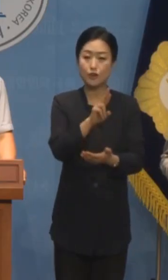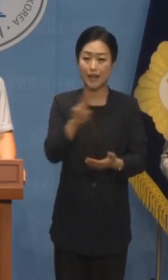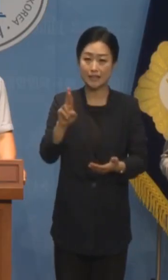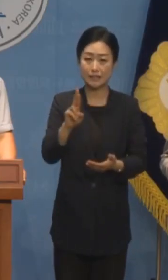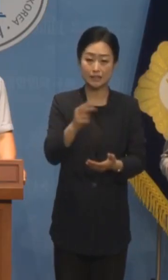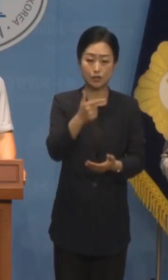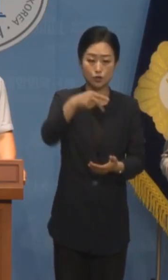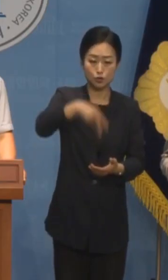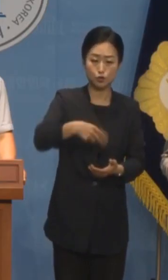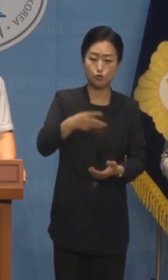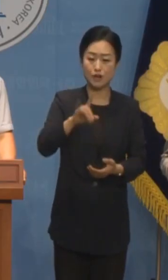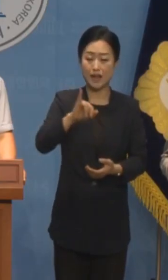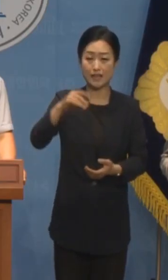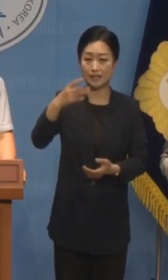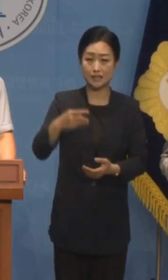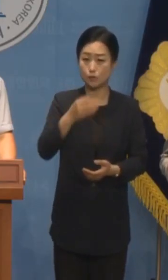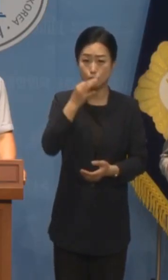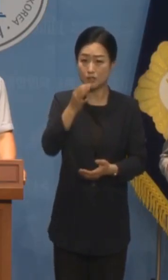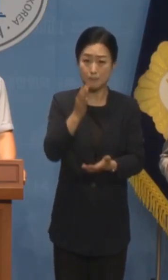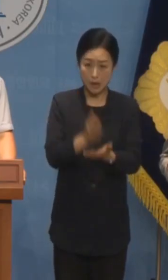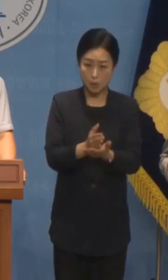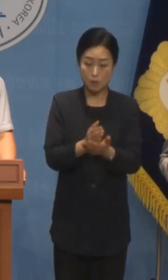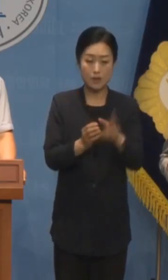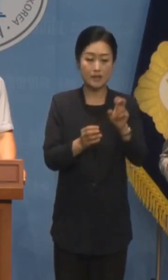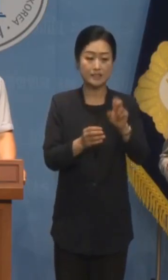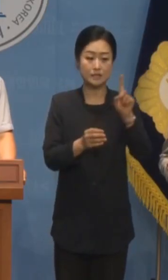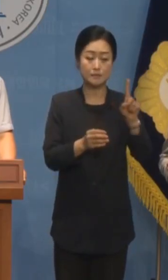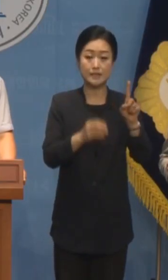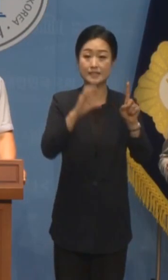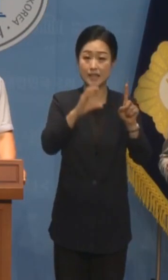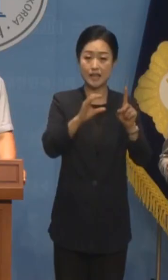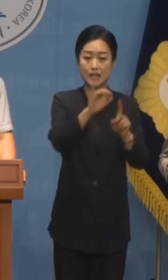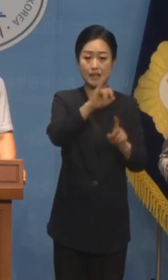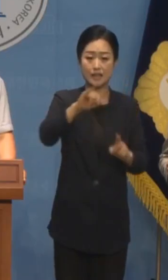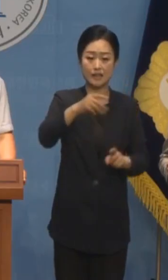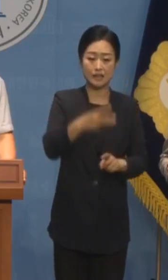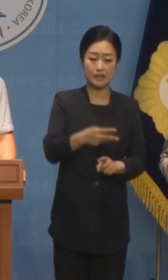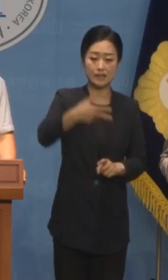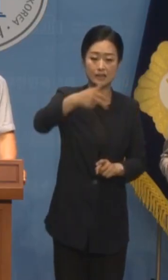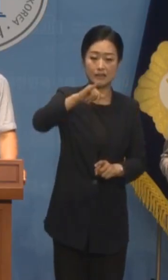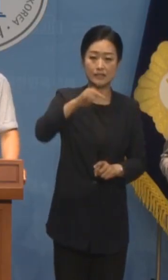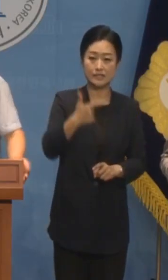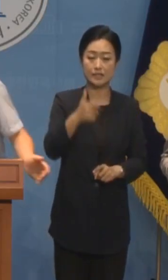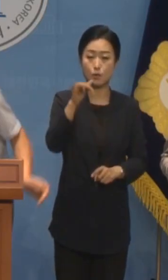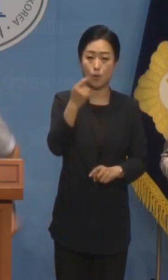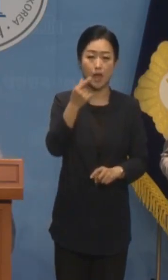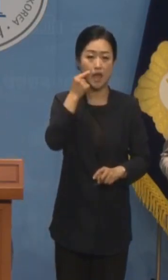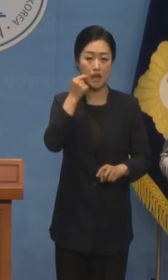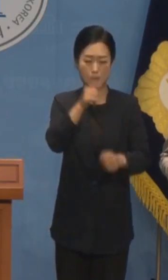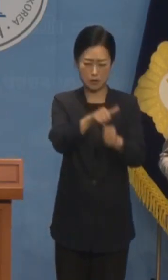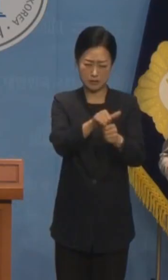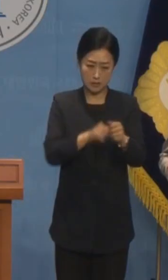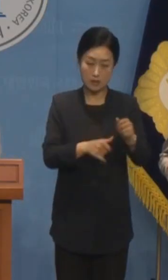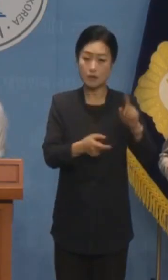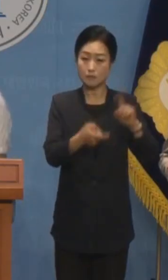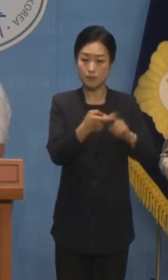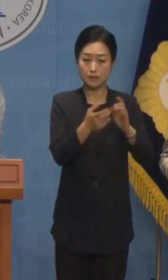뉴라이트라고 부르지 말고 이제 21세기 일진회다라고 명명합니다. 이상입니다.